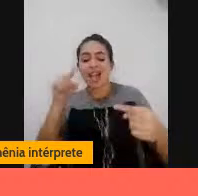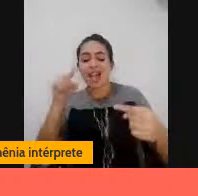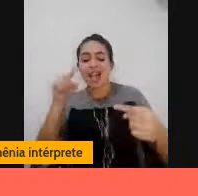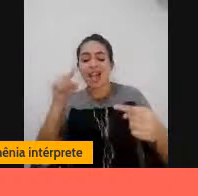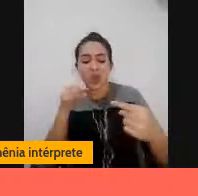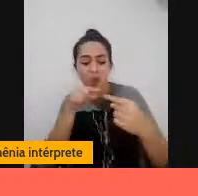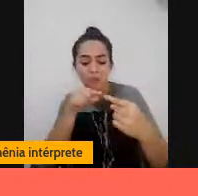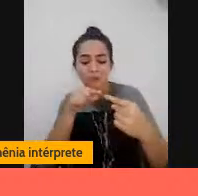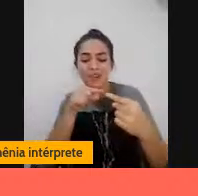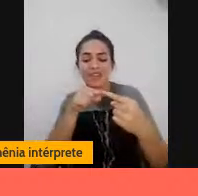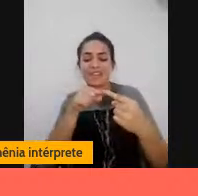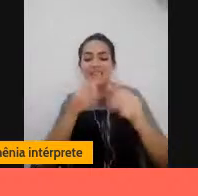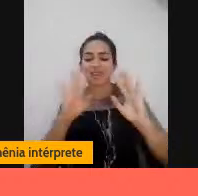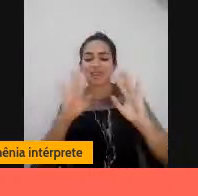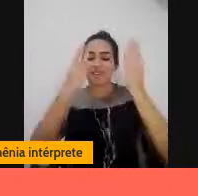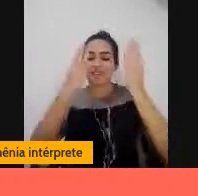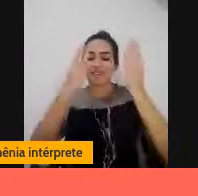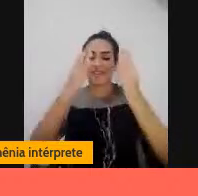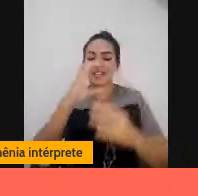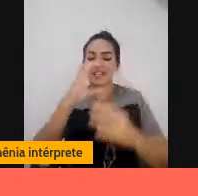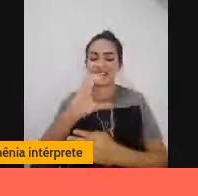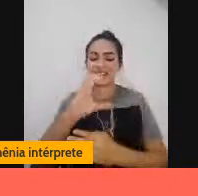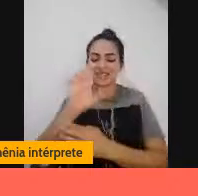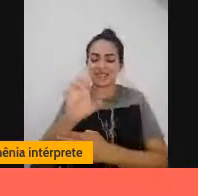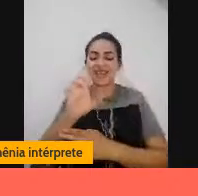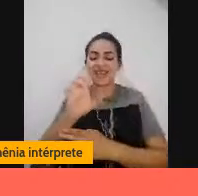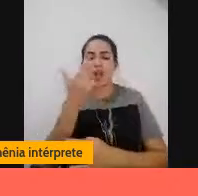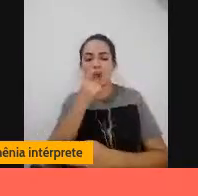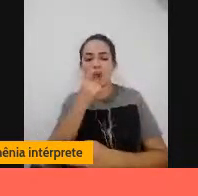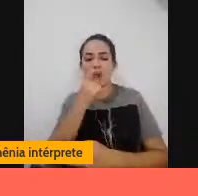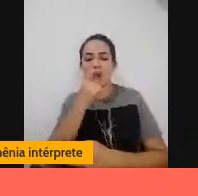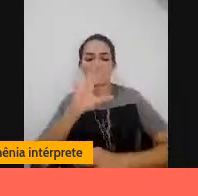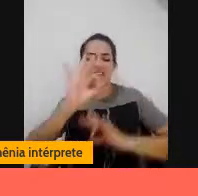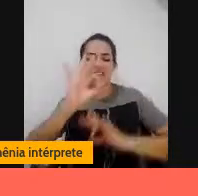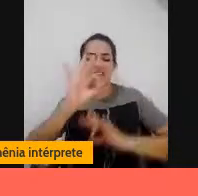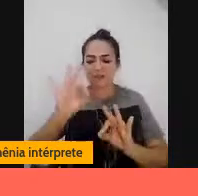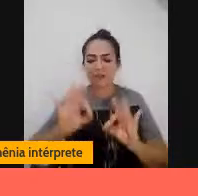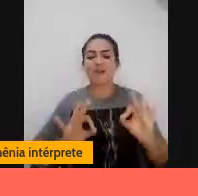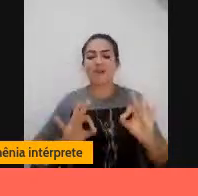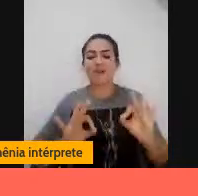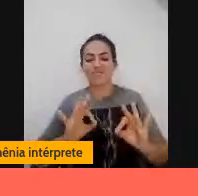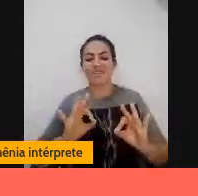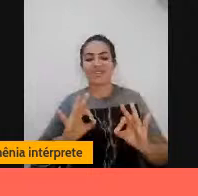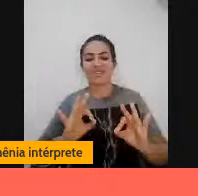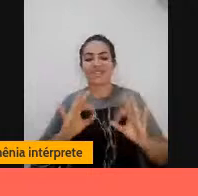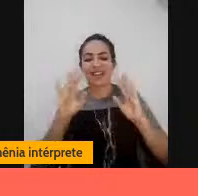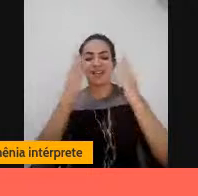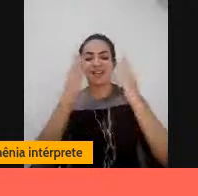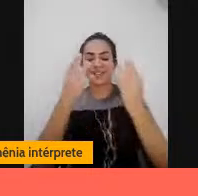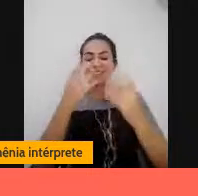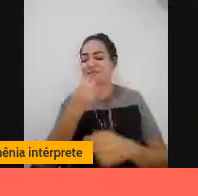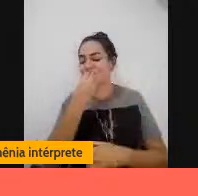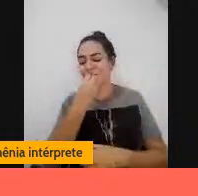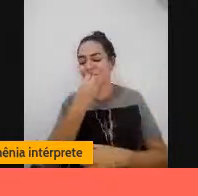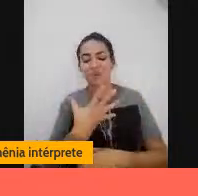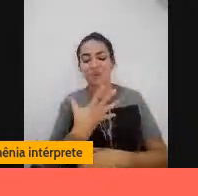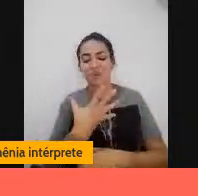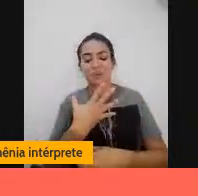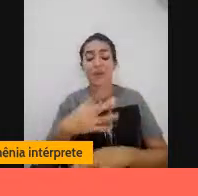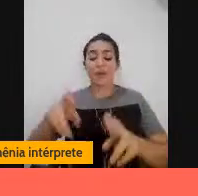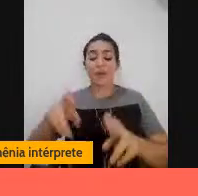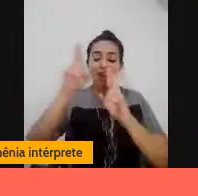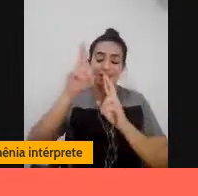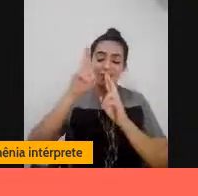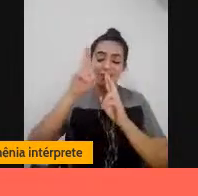conseguiu fazer tudo isso, né? É algo muito grandioso. E eu espero que venham mais e